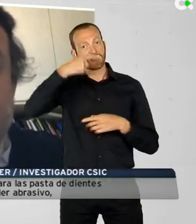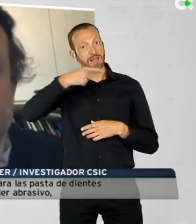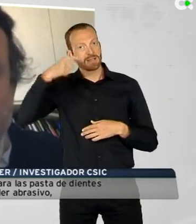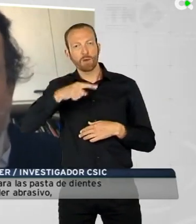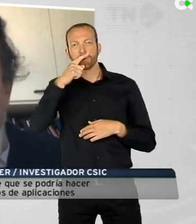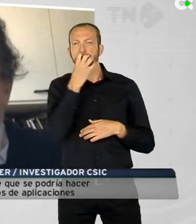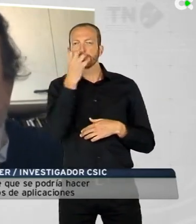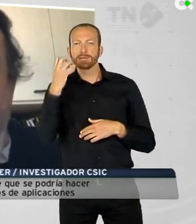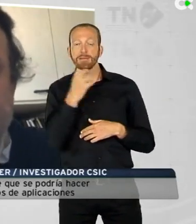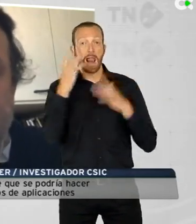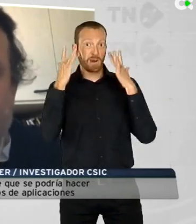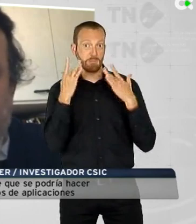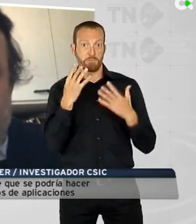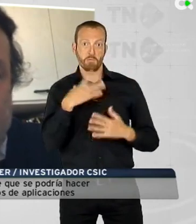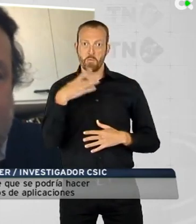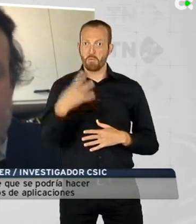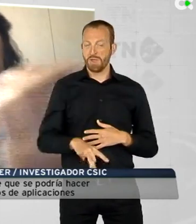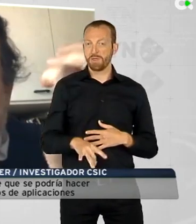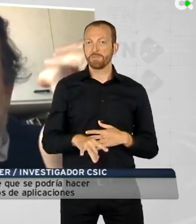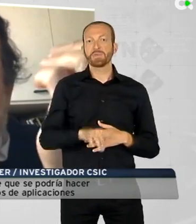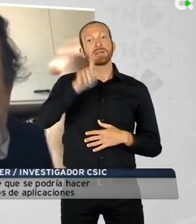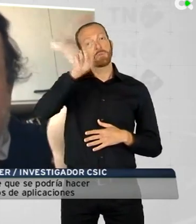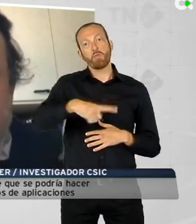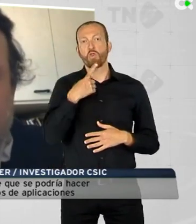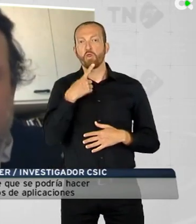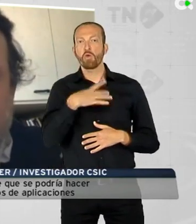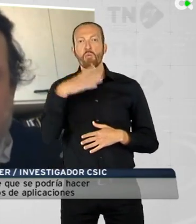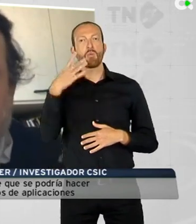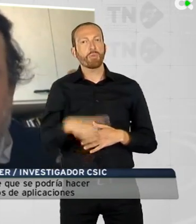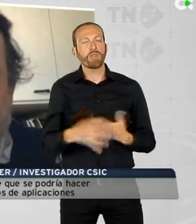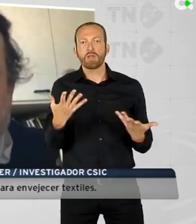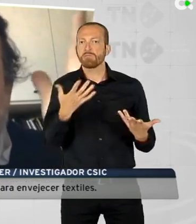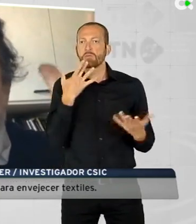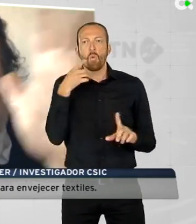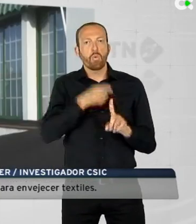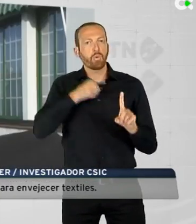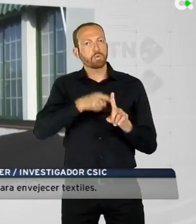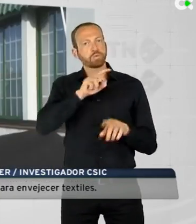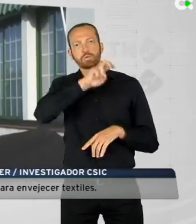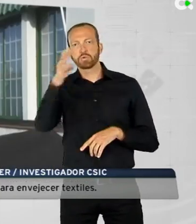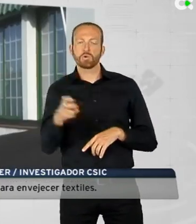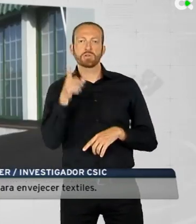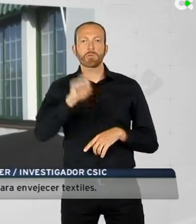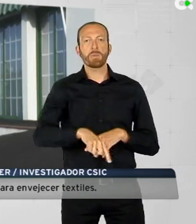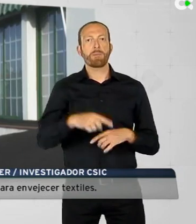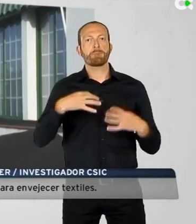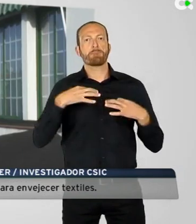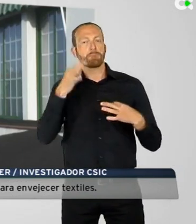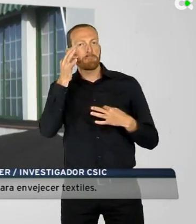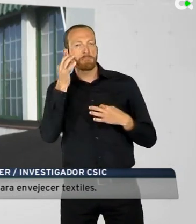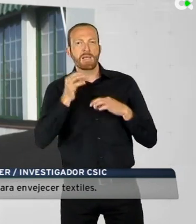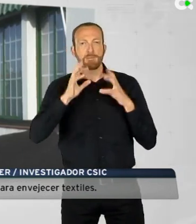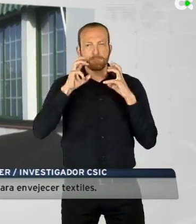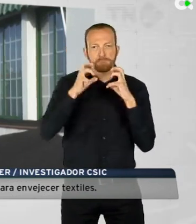poder abrasivo. Hay gente que dice que se podrían hacer, o sea, diferentes tipos de aplicaciones para curtir pieles, para